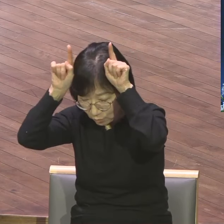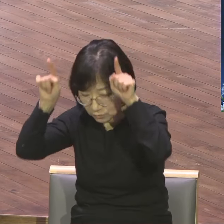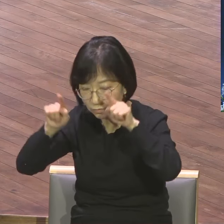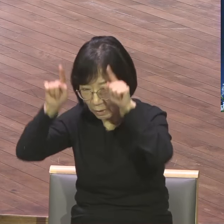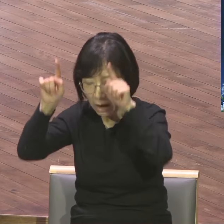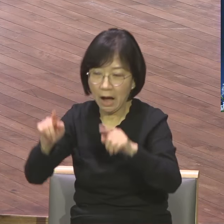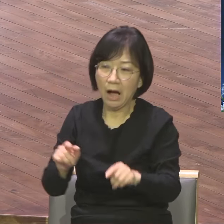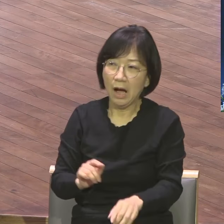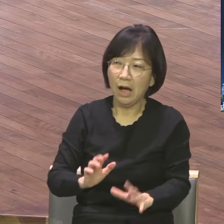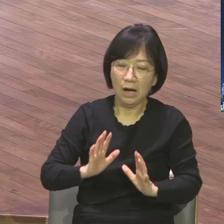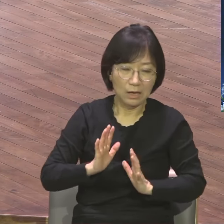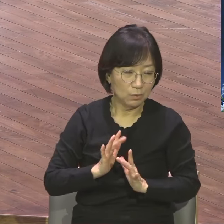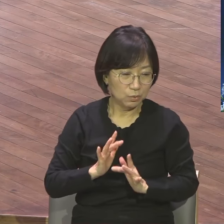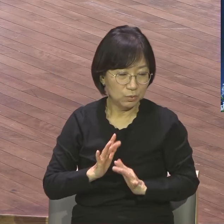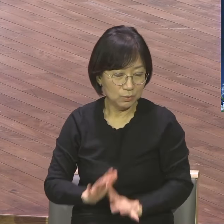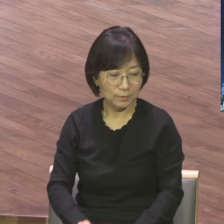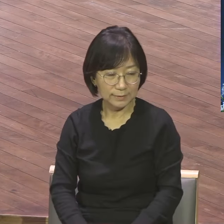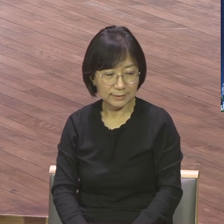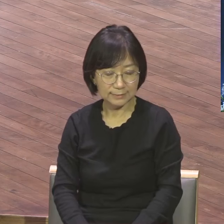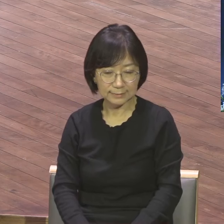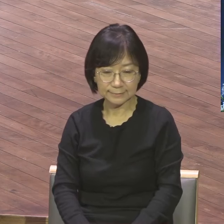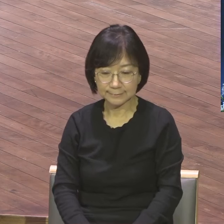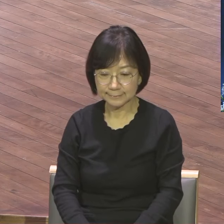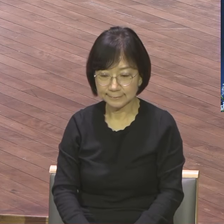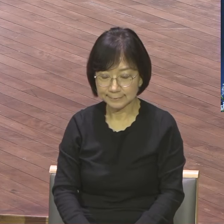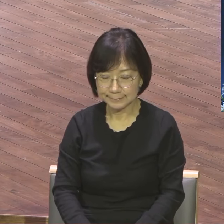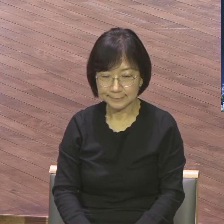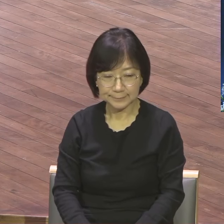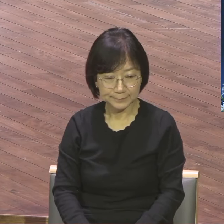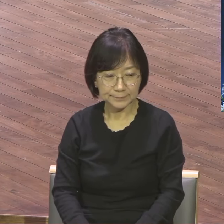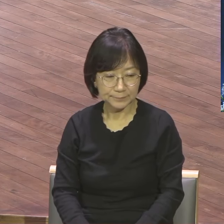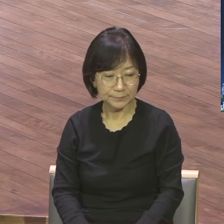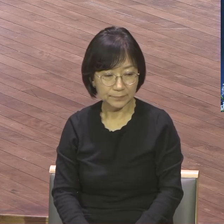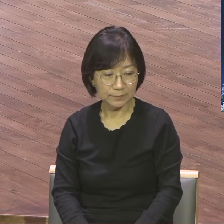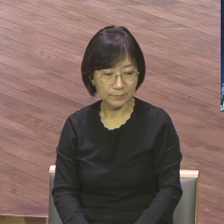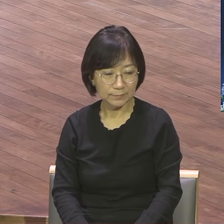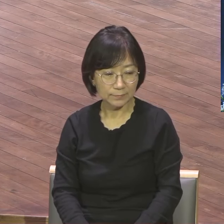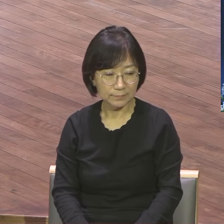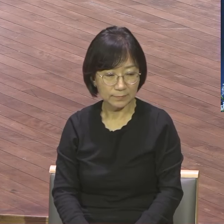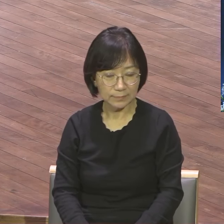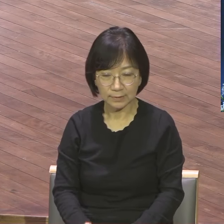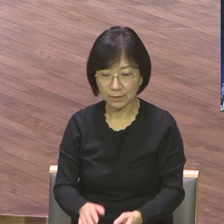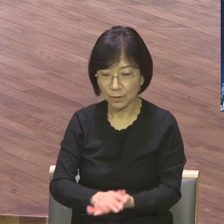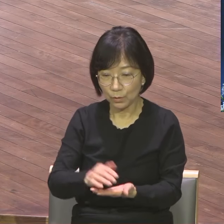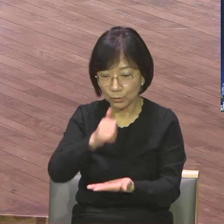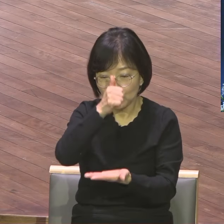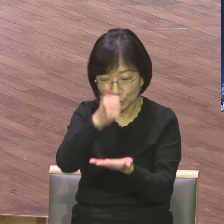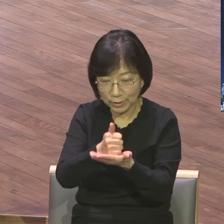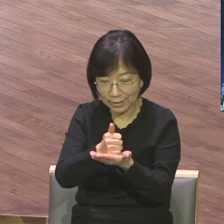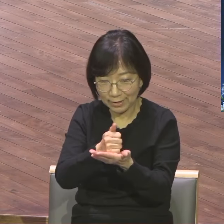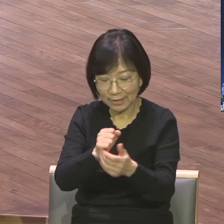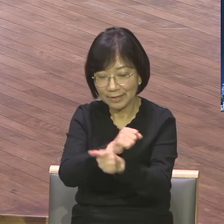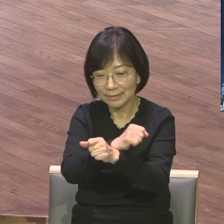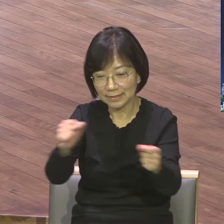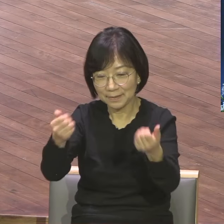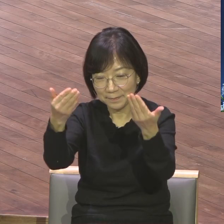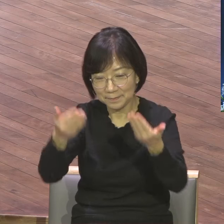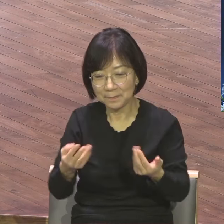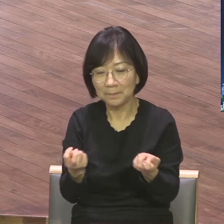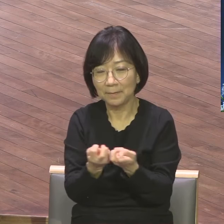얼마나 무섭습니까? 그래서 성경에서만 죄사함의 정답이 있습니다.